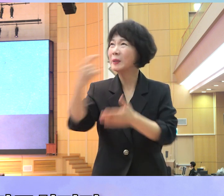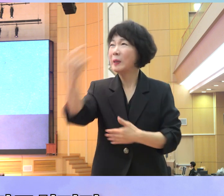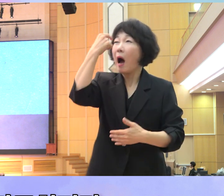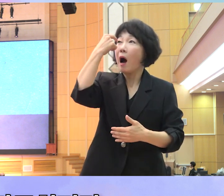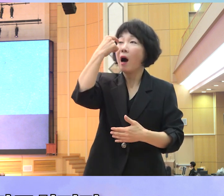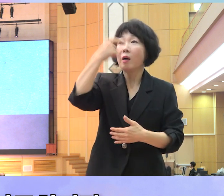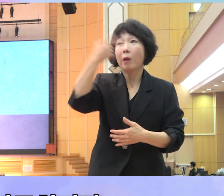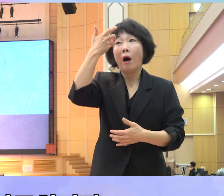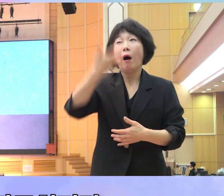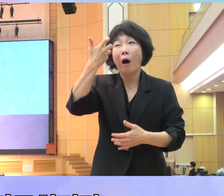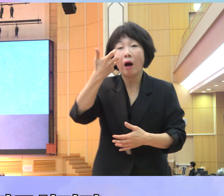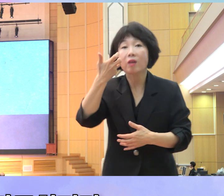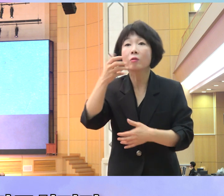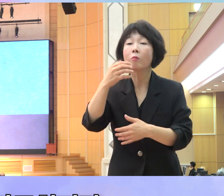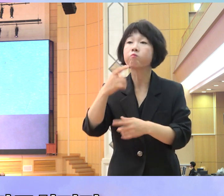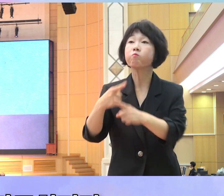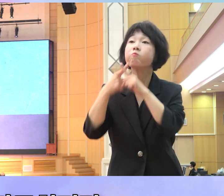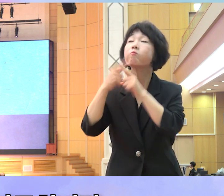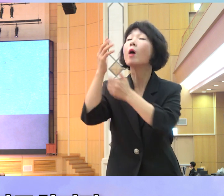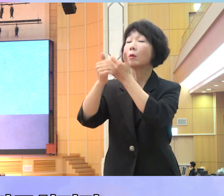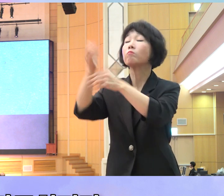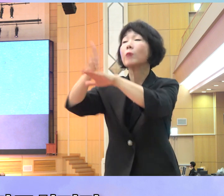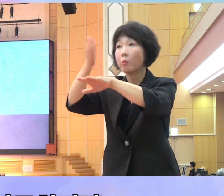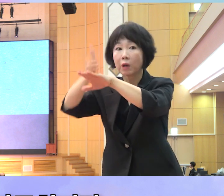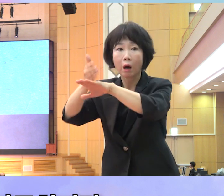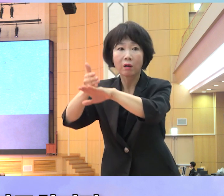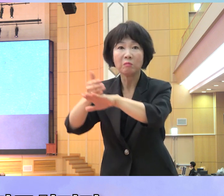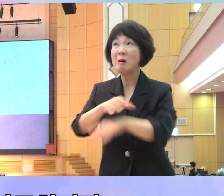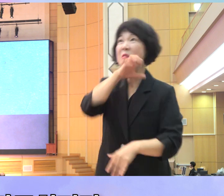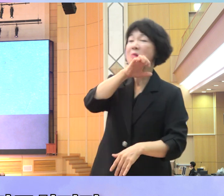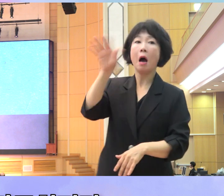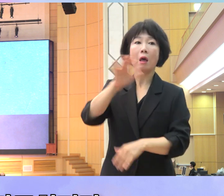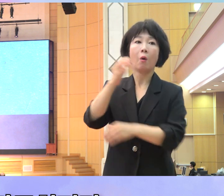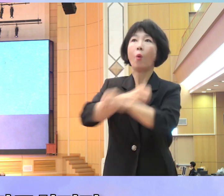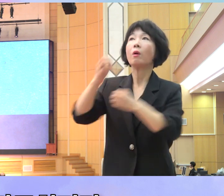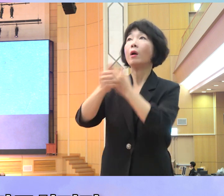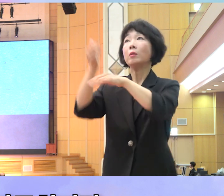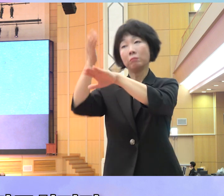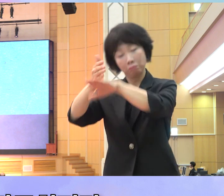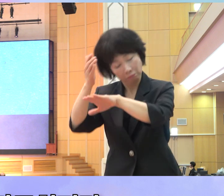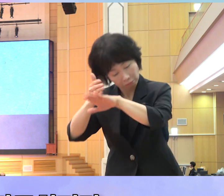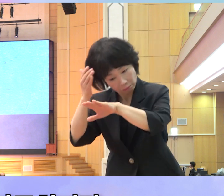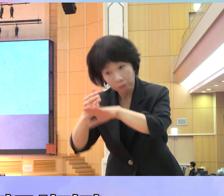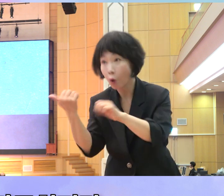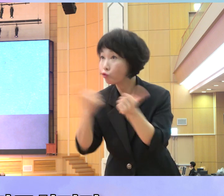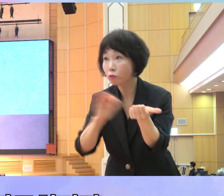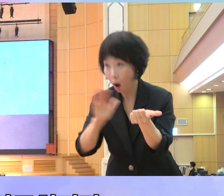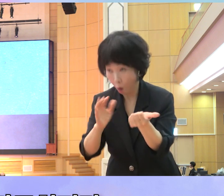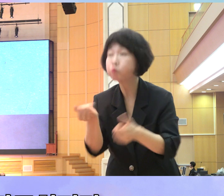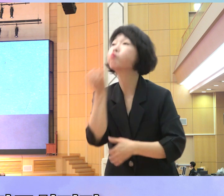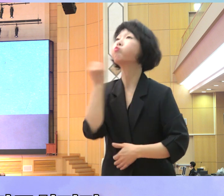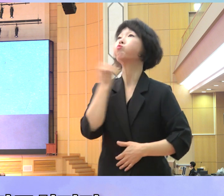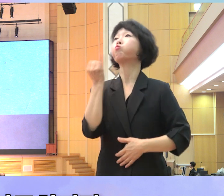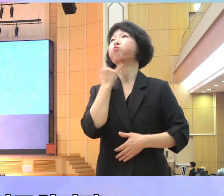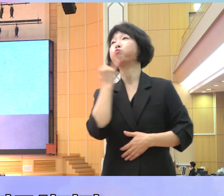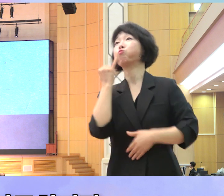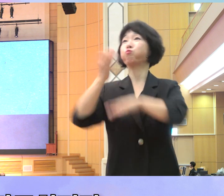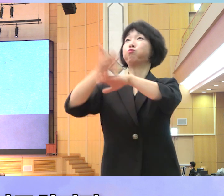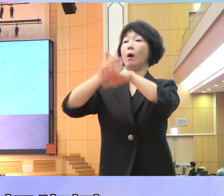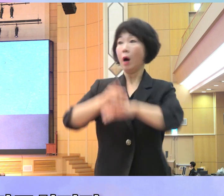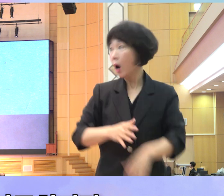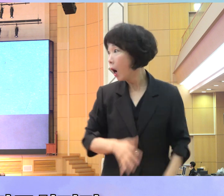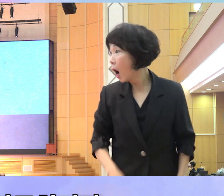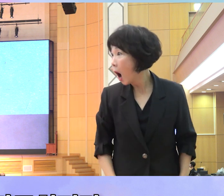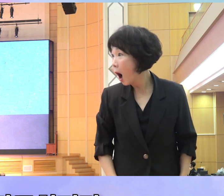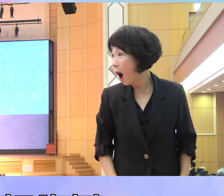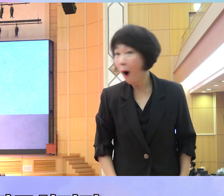근데 하나님 감사합니다. 저는 이 기도가 나오더라고요. 생명의 지장 없지요 장로님?